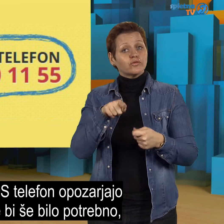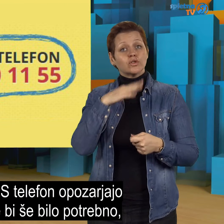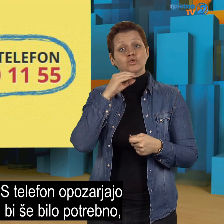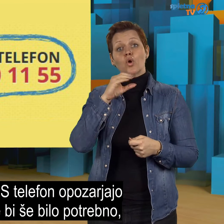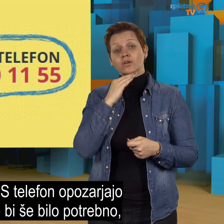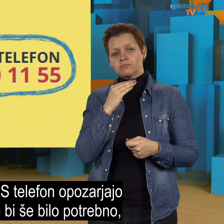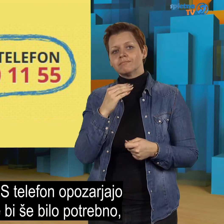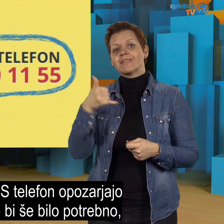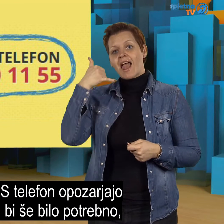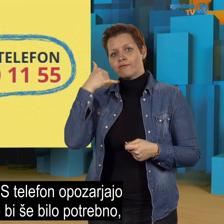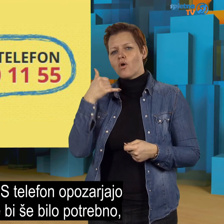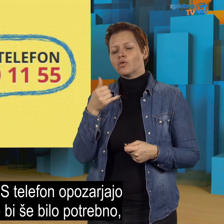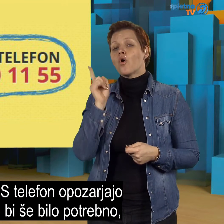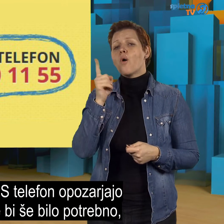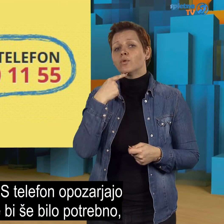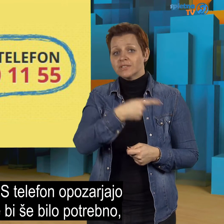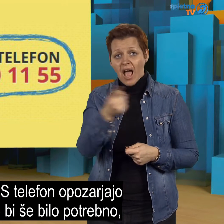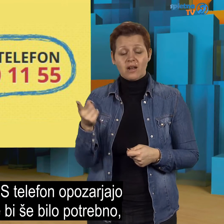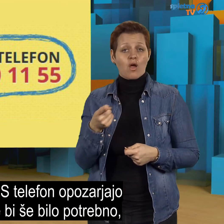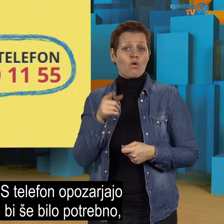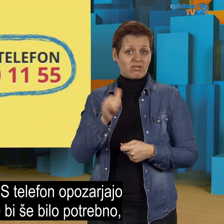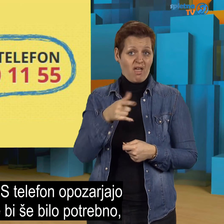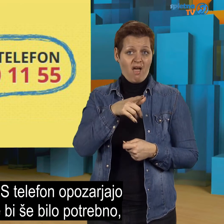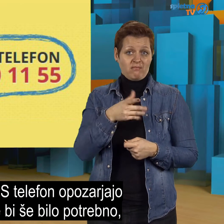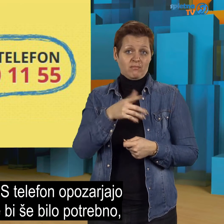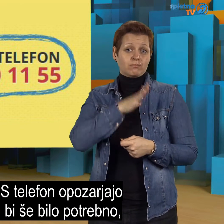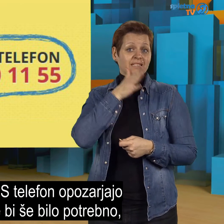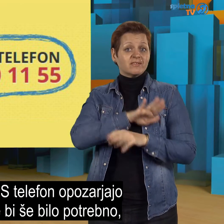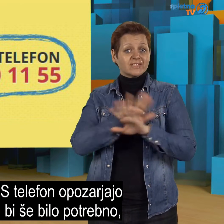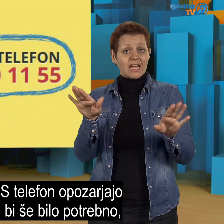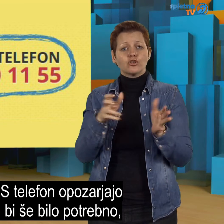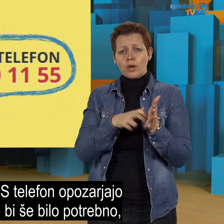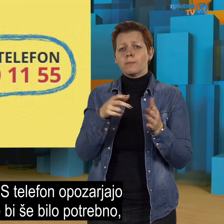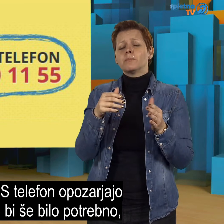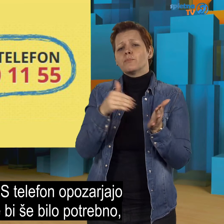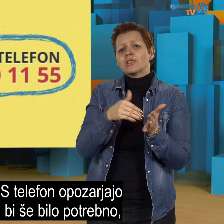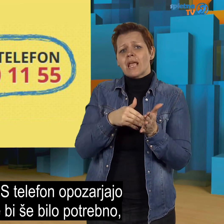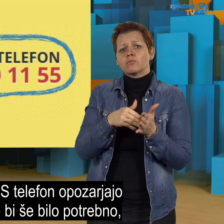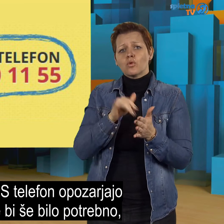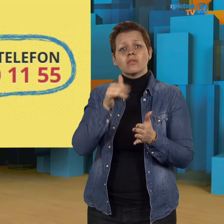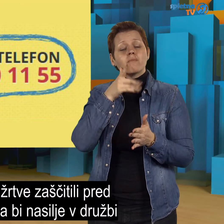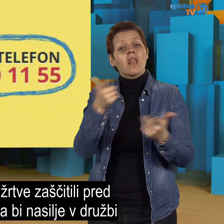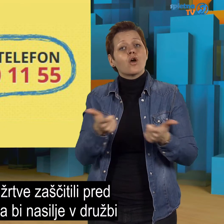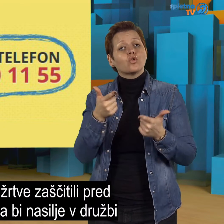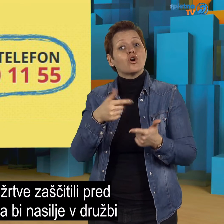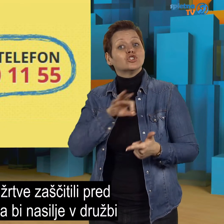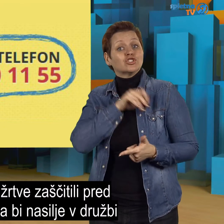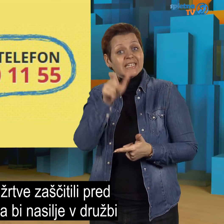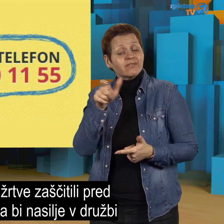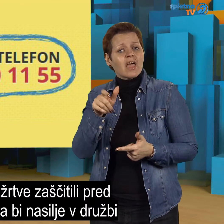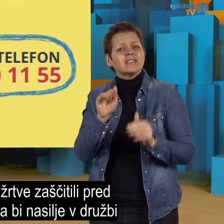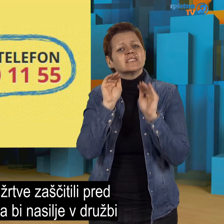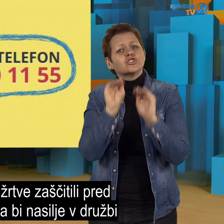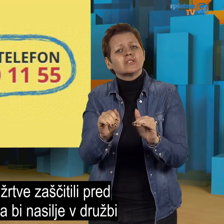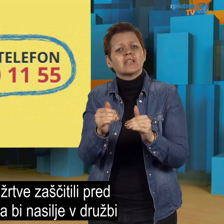V društvu SOS Telefon opozarjajo na to, kaj vse bi še bilo potrebno, da bi lahko žrtve zaščitili pred nasiljem in da bi